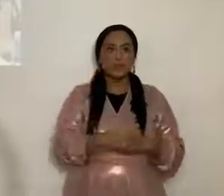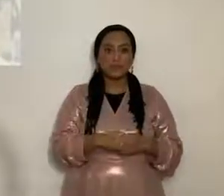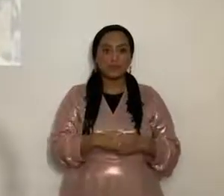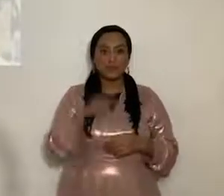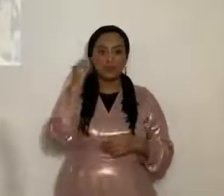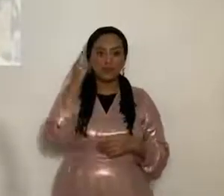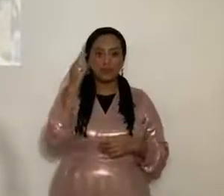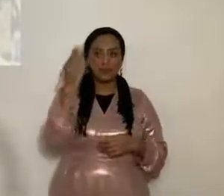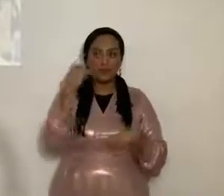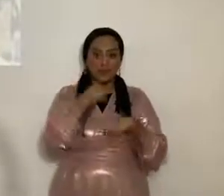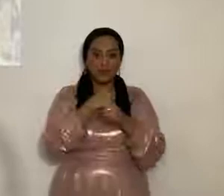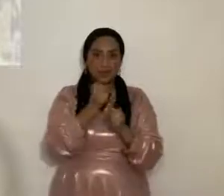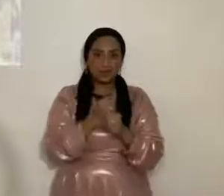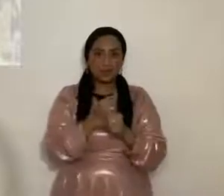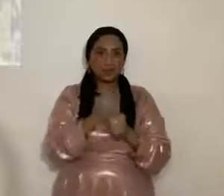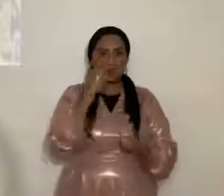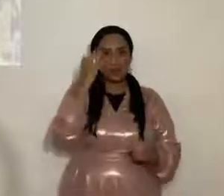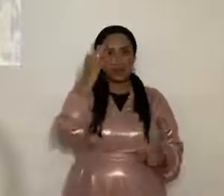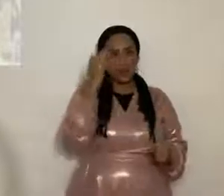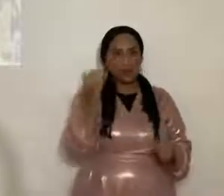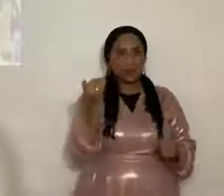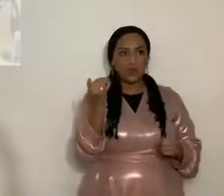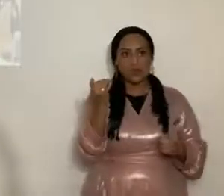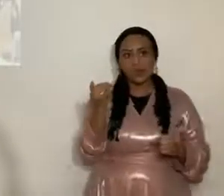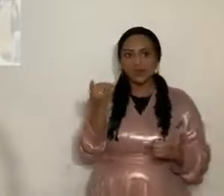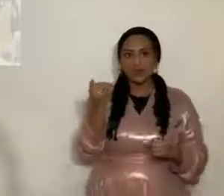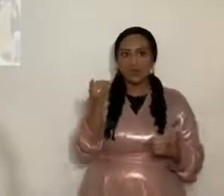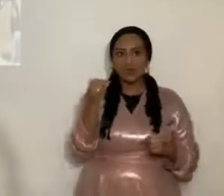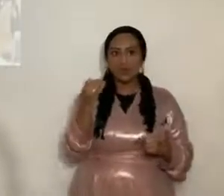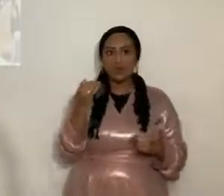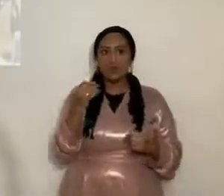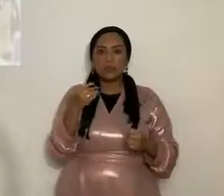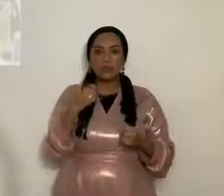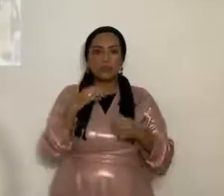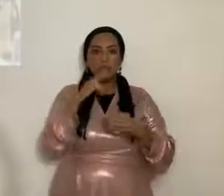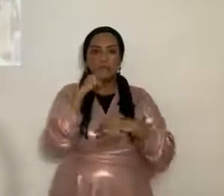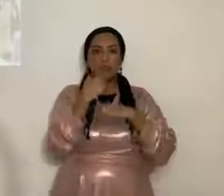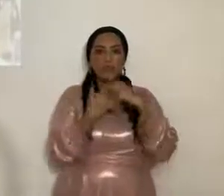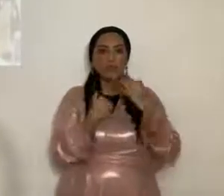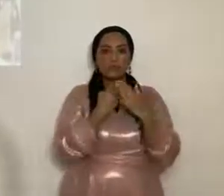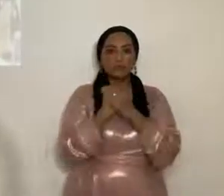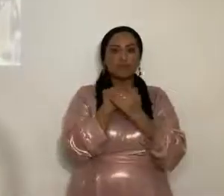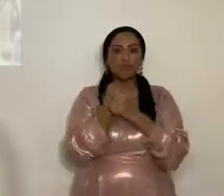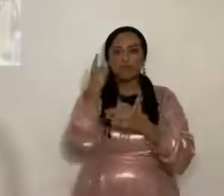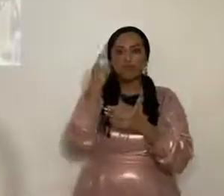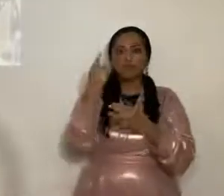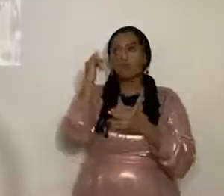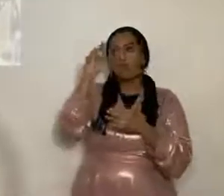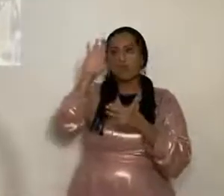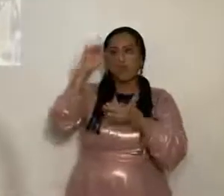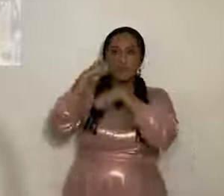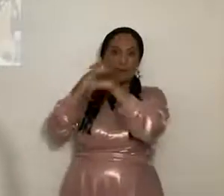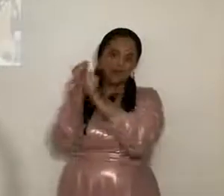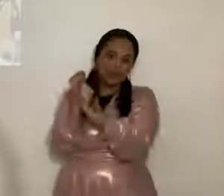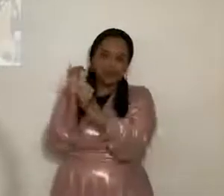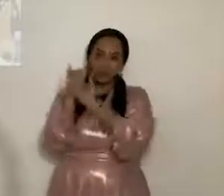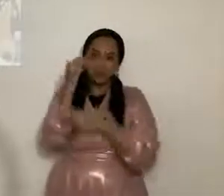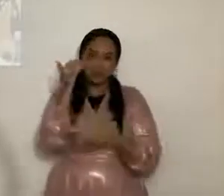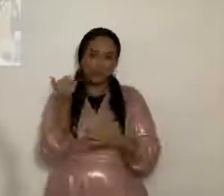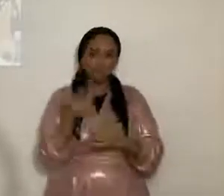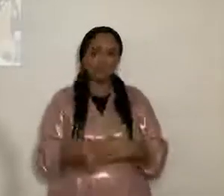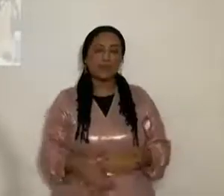Yahweh creó. ¿Por qué la presión de la sangre es así? Porque así lo creó Yahweh. Nada más es eso, el por qué,